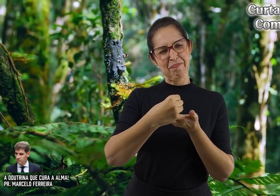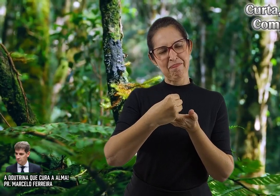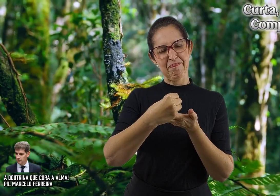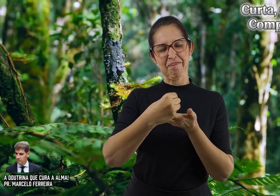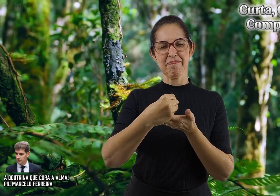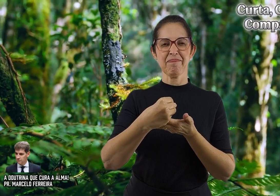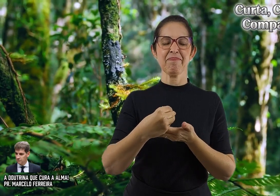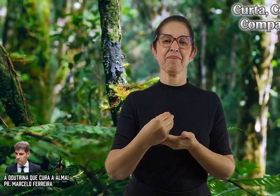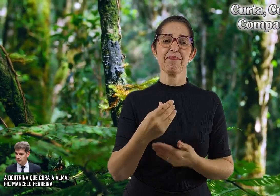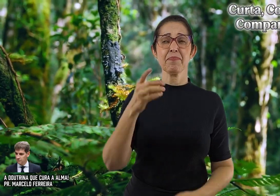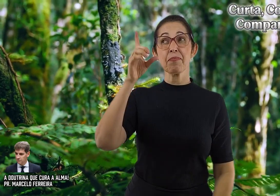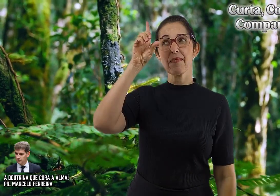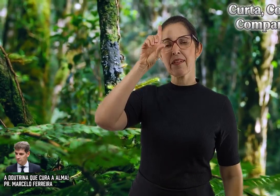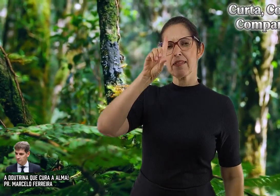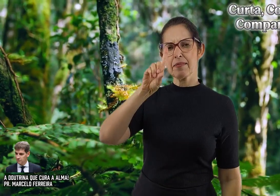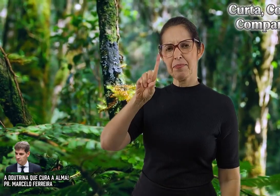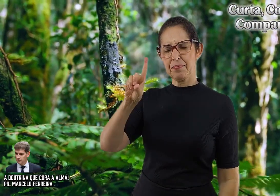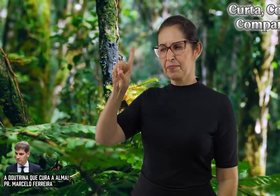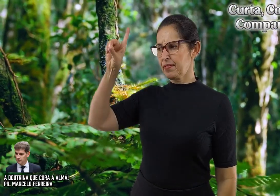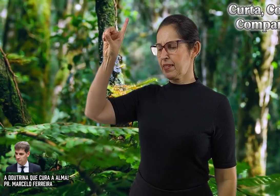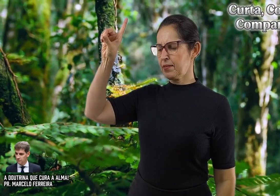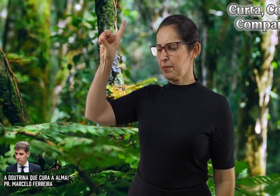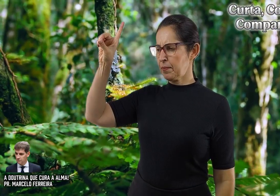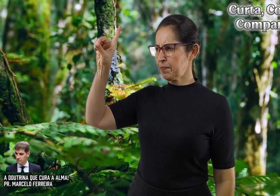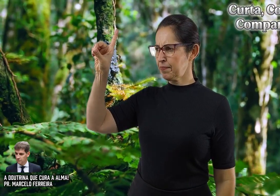Todos juntos. Deus